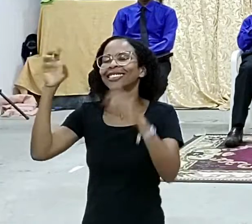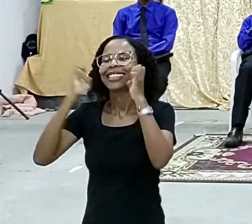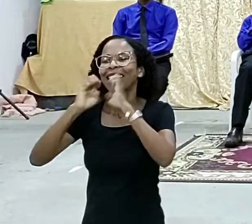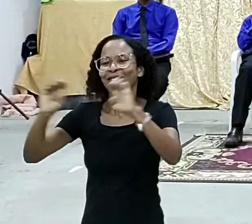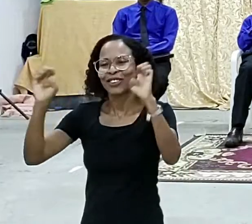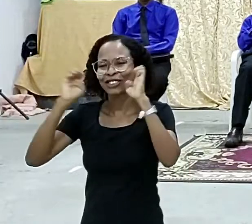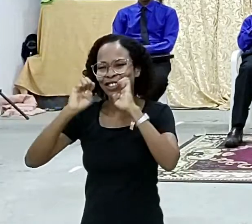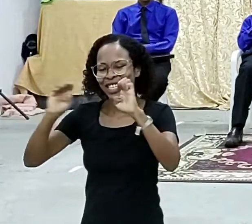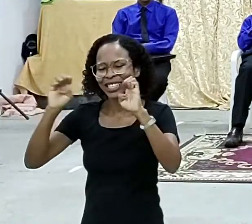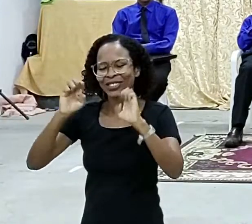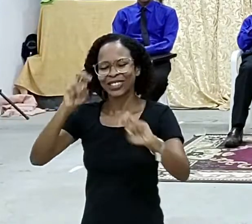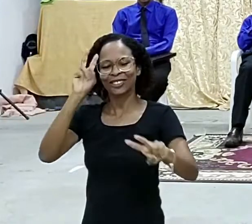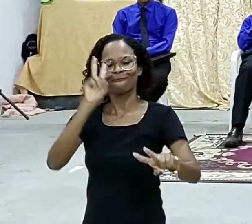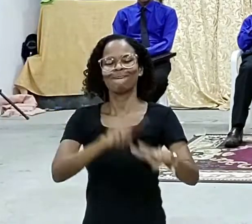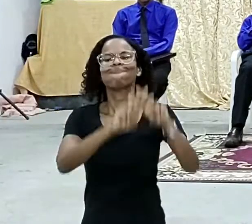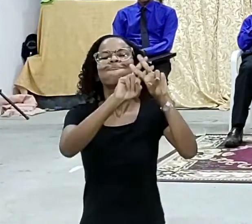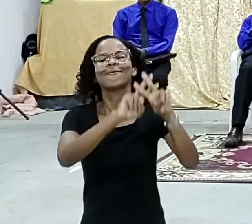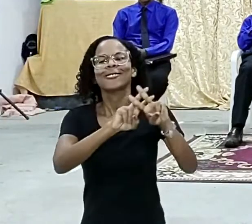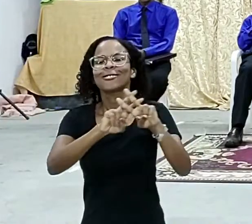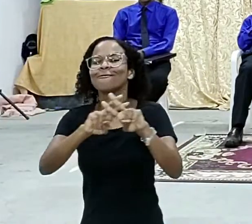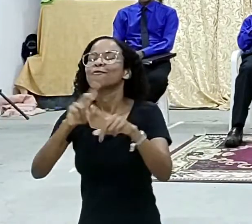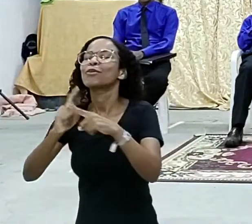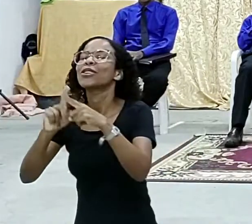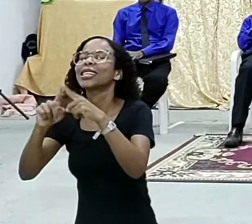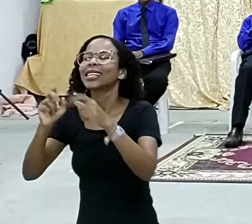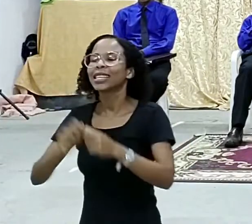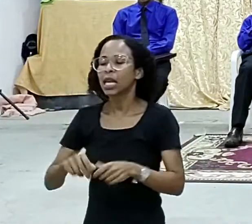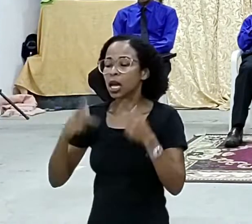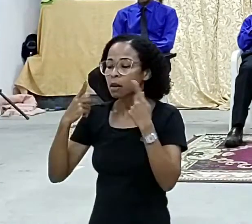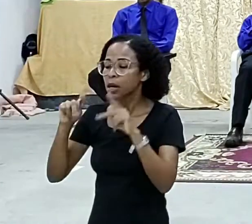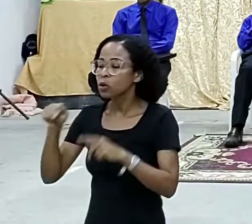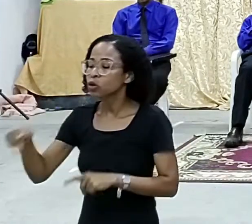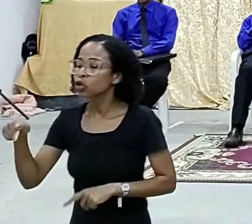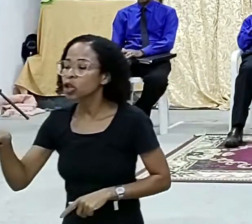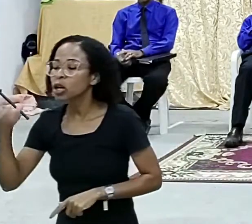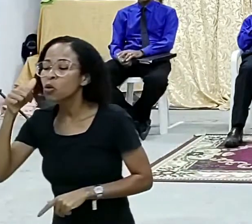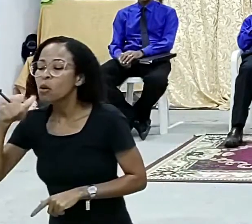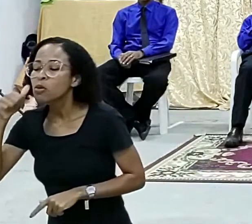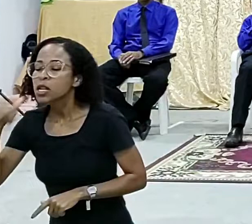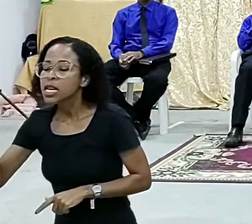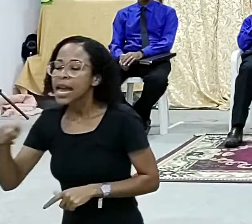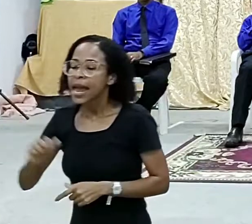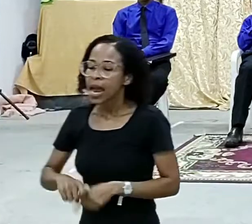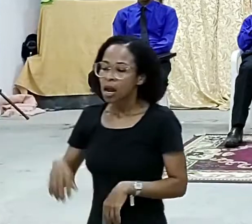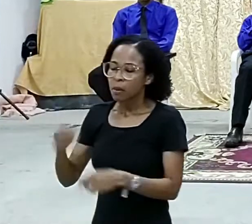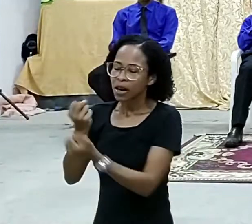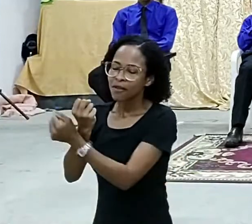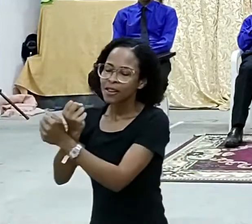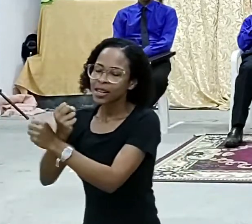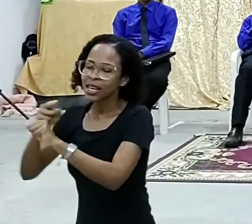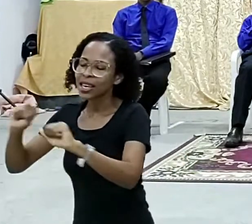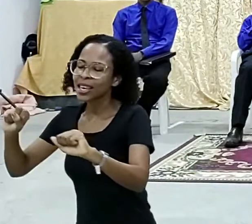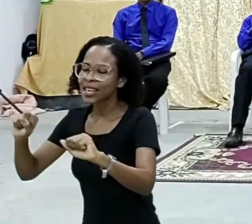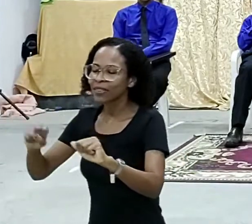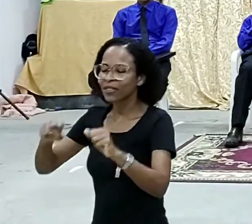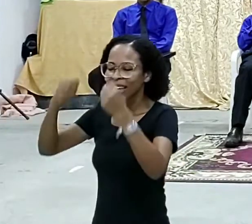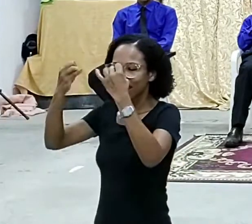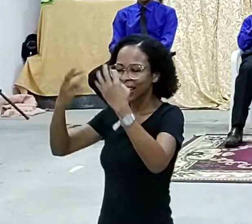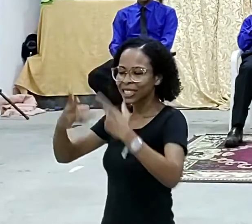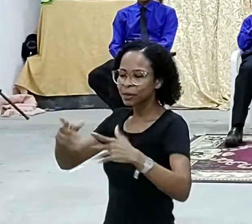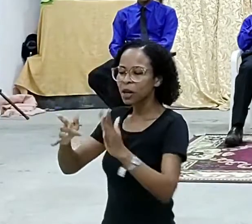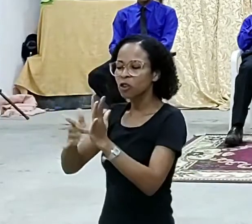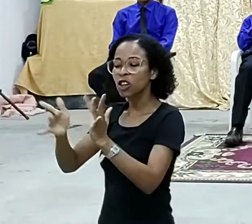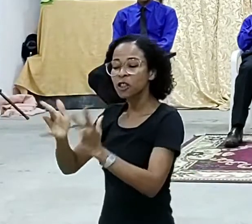Cristo, libertaram uma mulher e assim acabou sendo